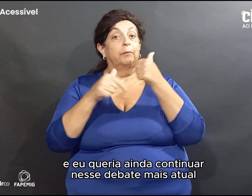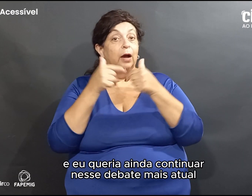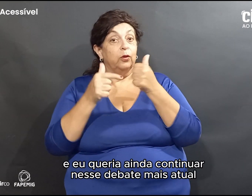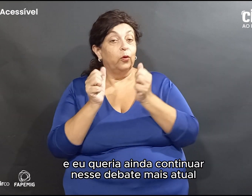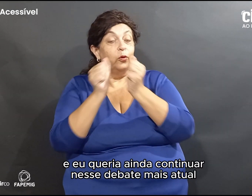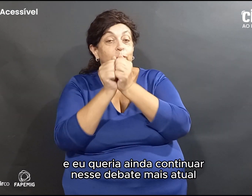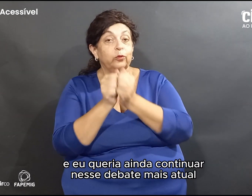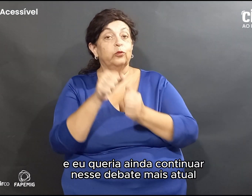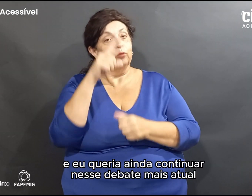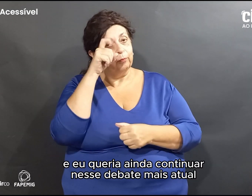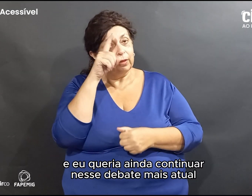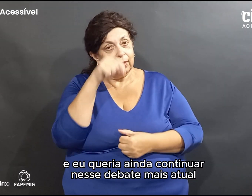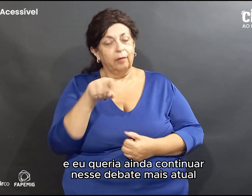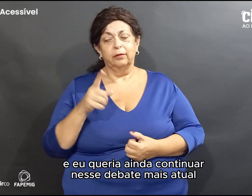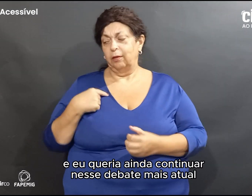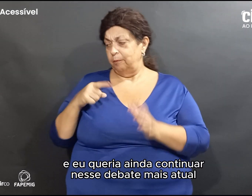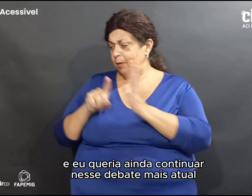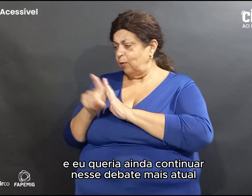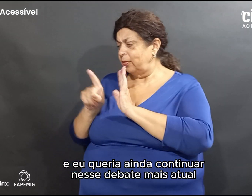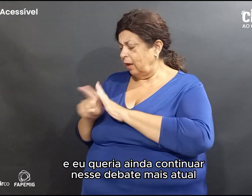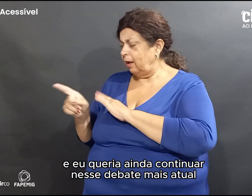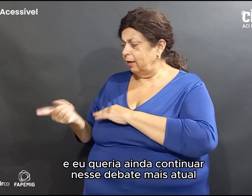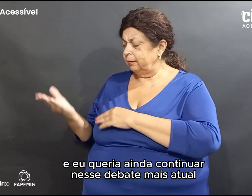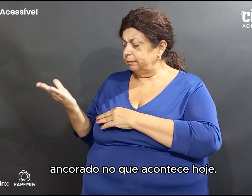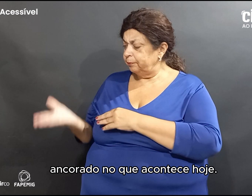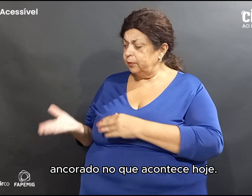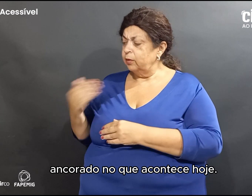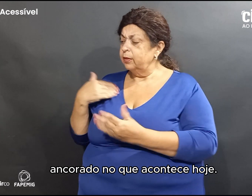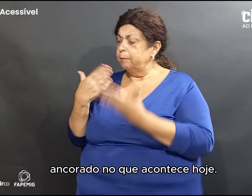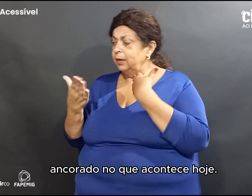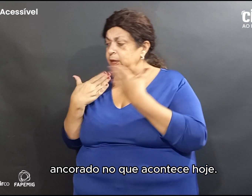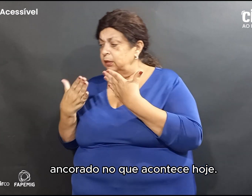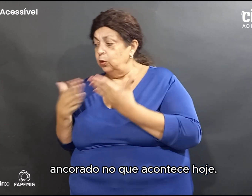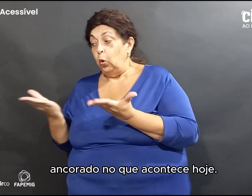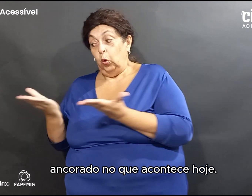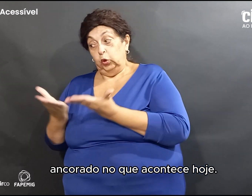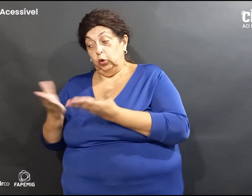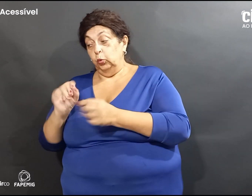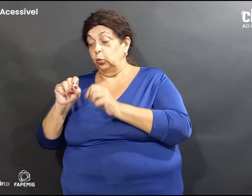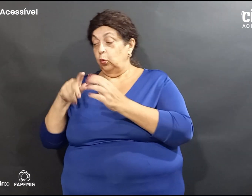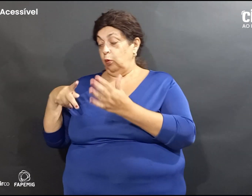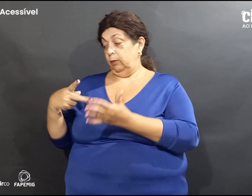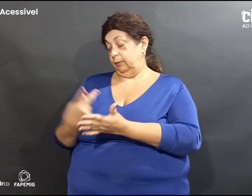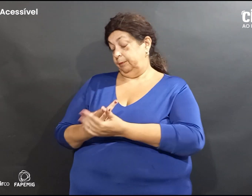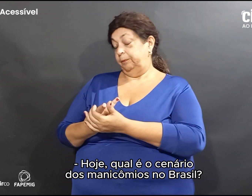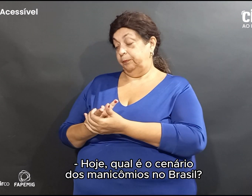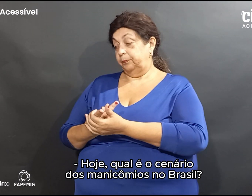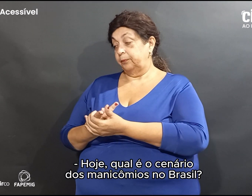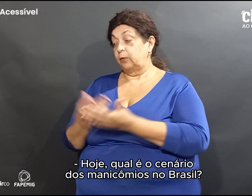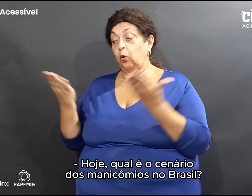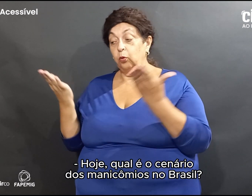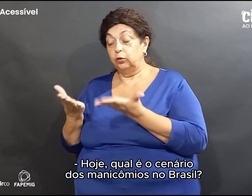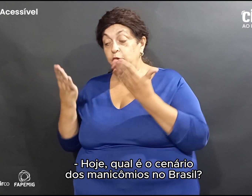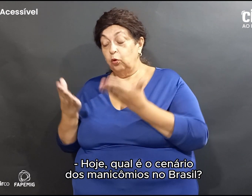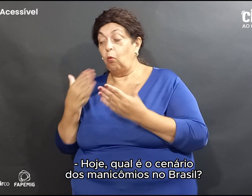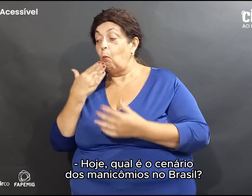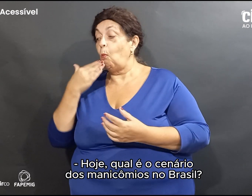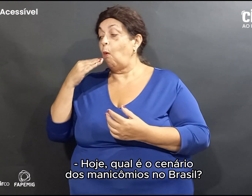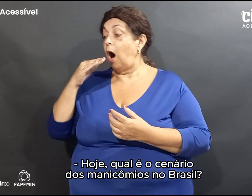eu queria ainda continuar nesse debate mais atual, ancorado no que acontece hoje. Hoje, qual é o cenário